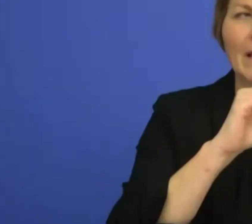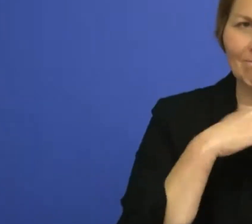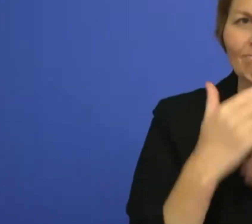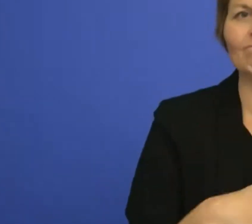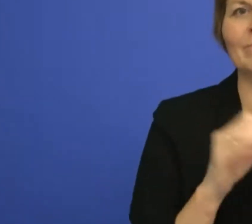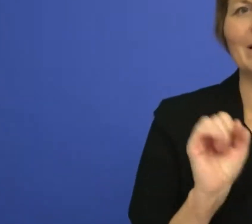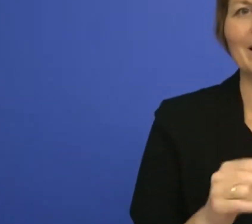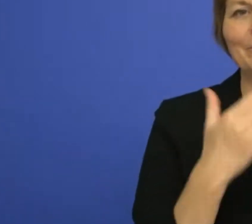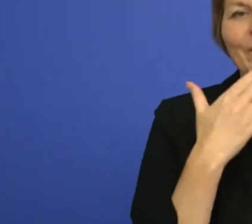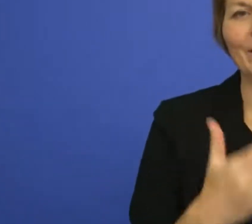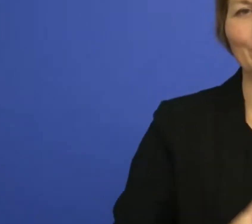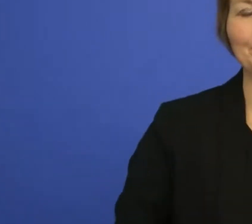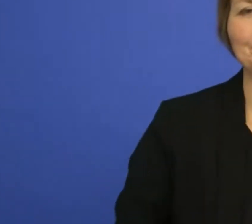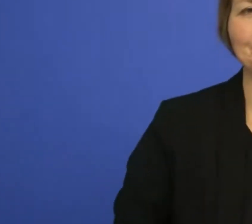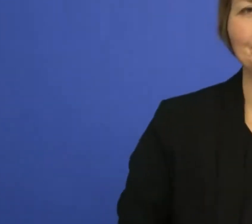Merci.